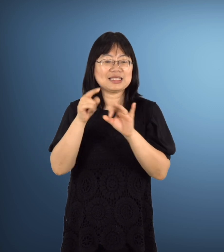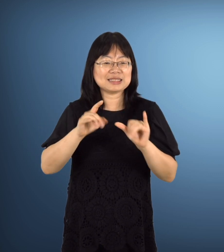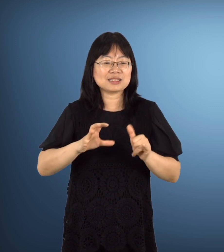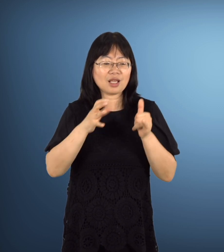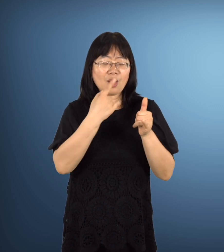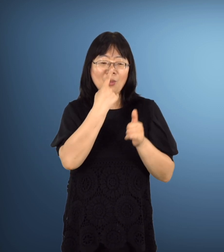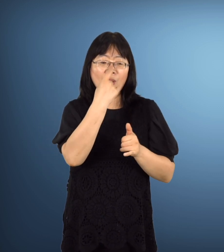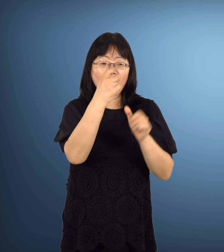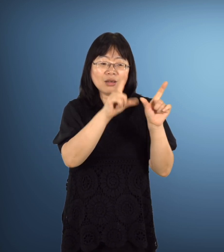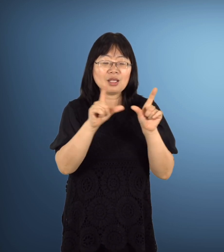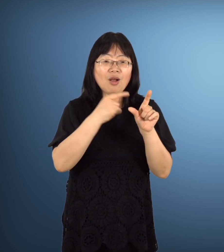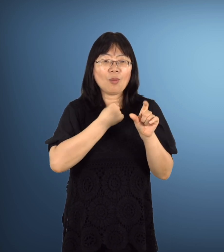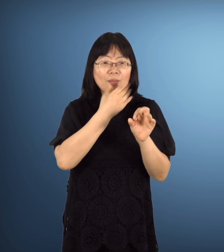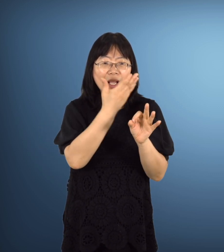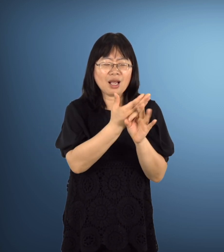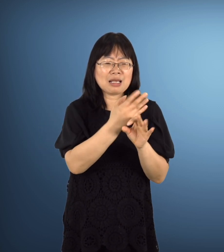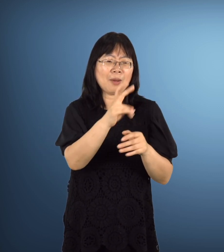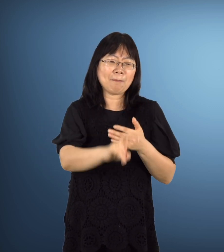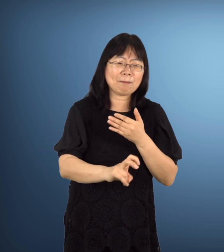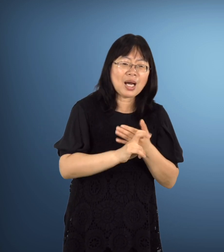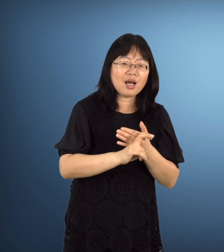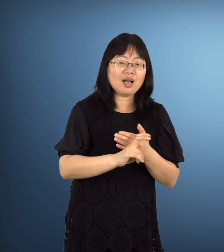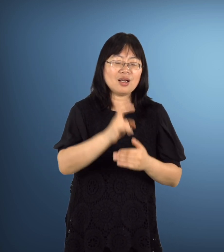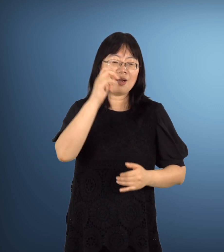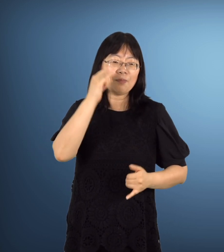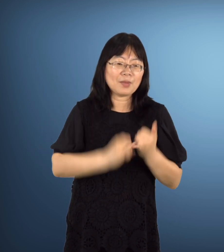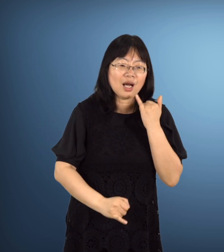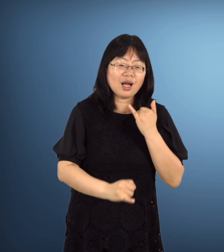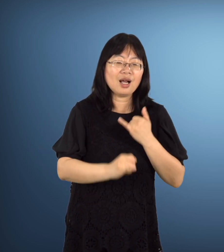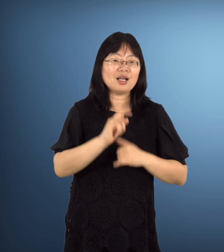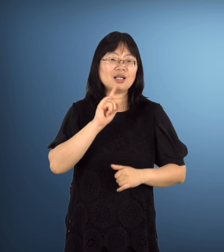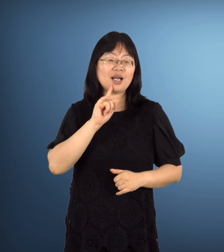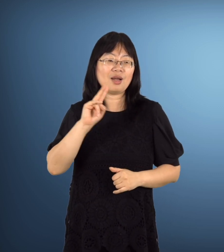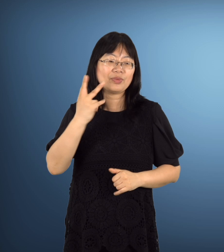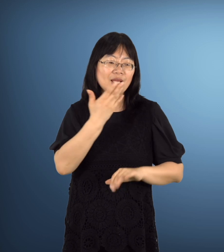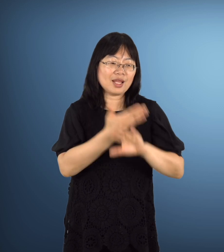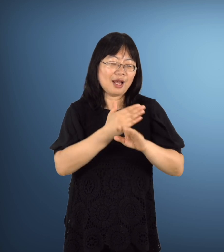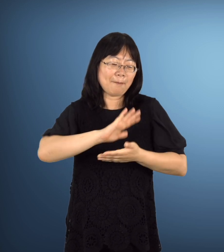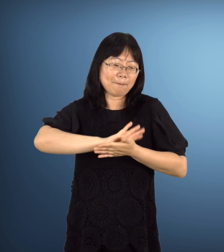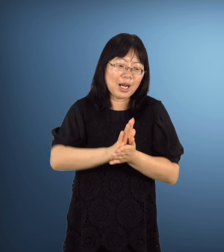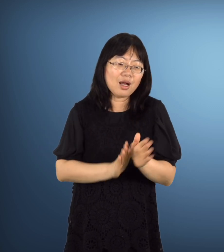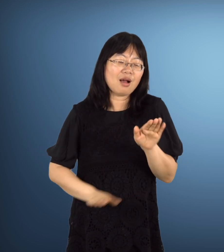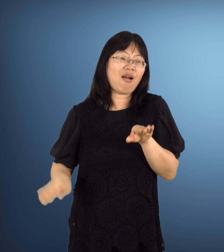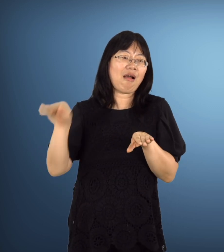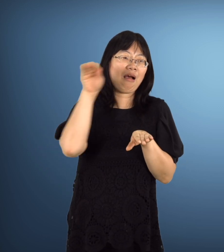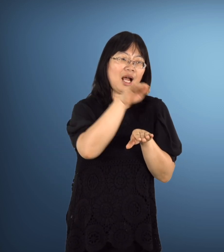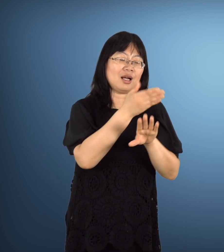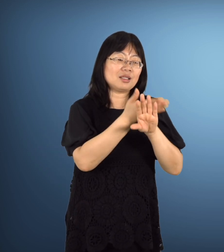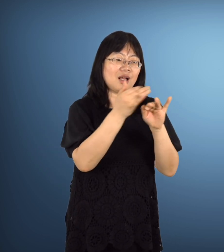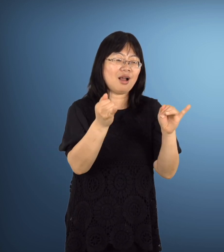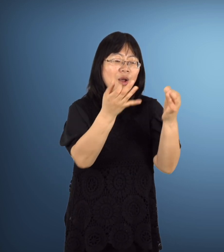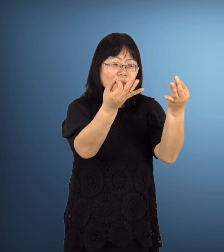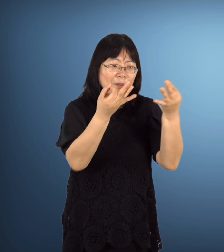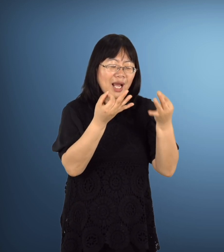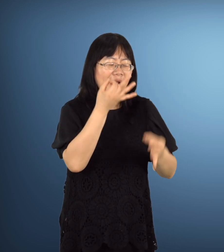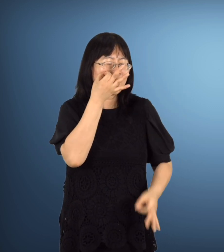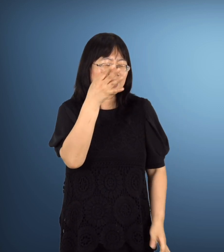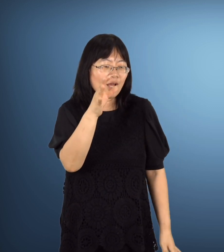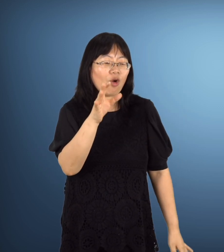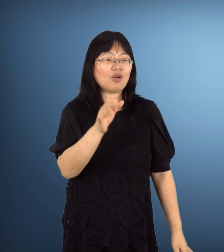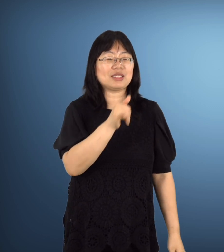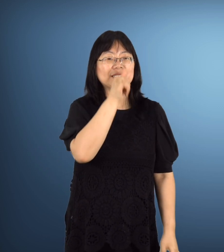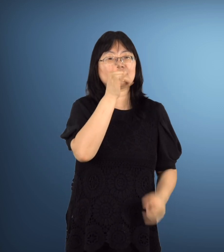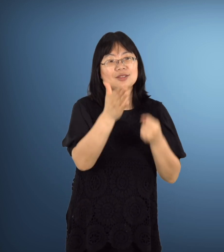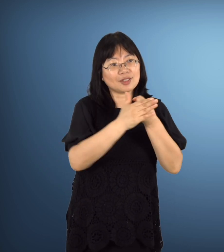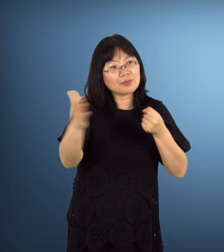이 땅에 멋있게 살려면 반칙해야 되고 위반해야 되고 남 밟고 올라서야 남들이 알아주고 봐주고